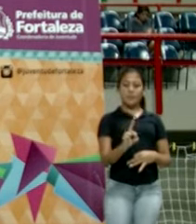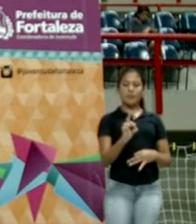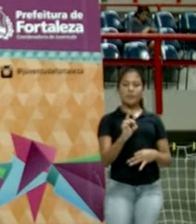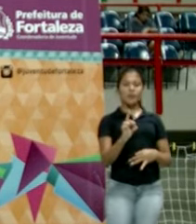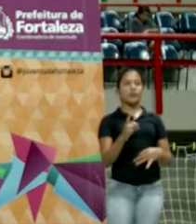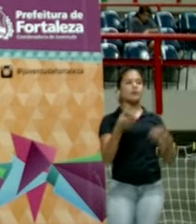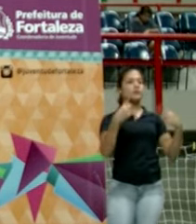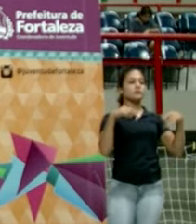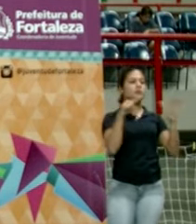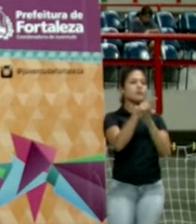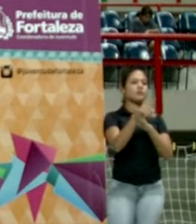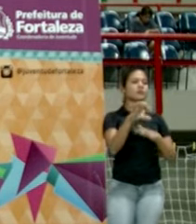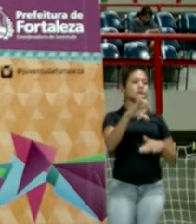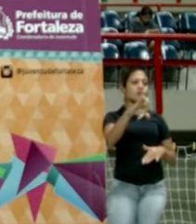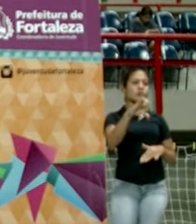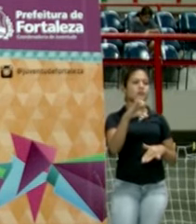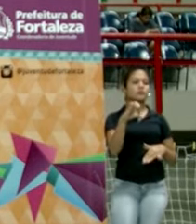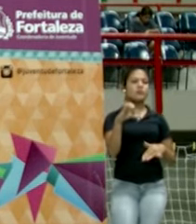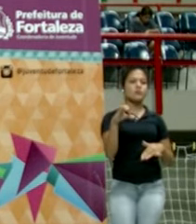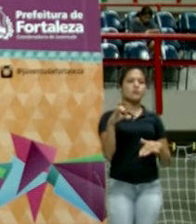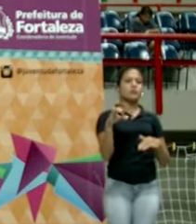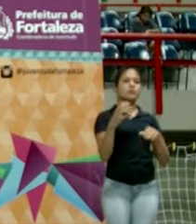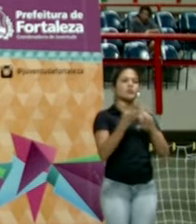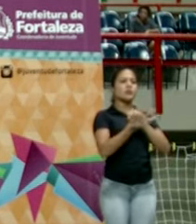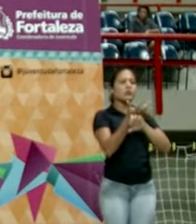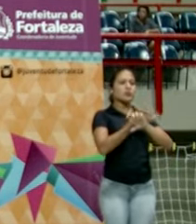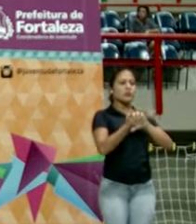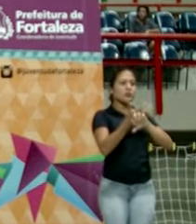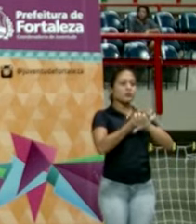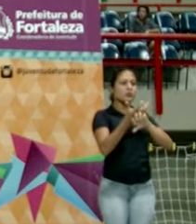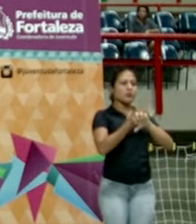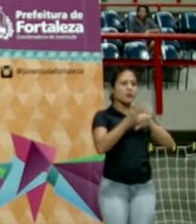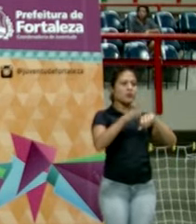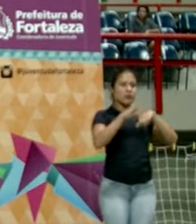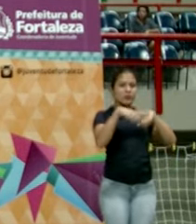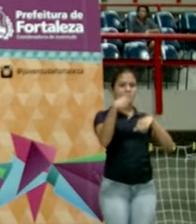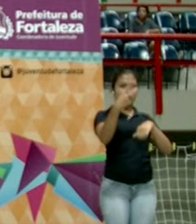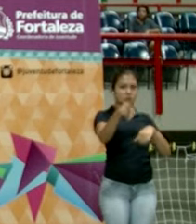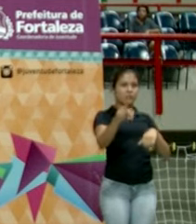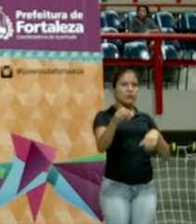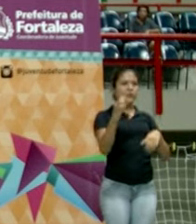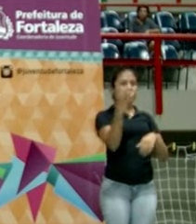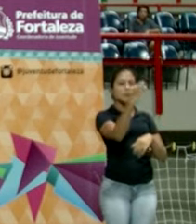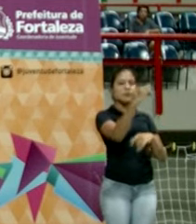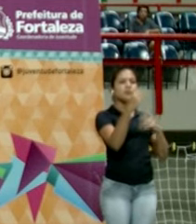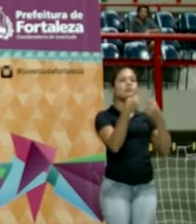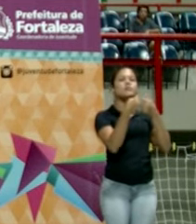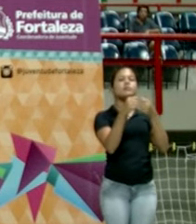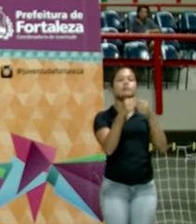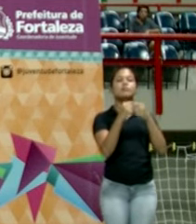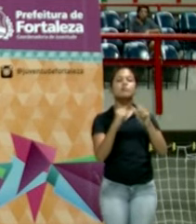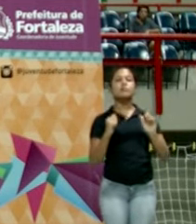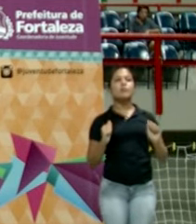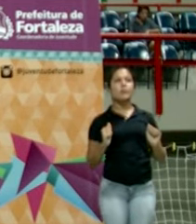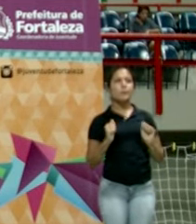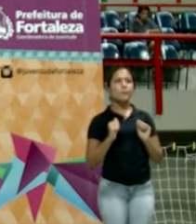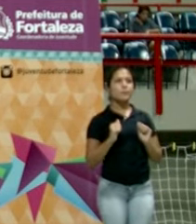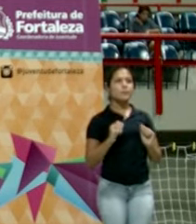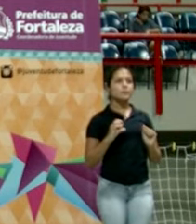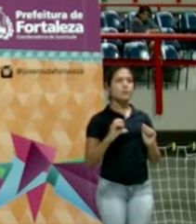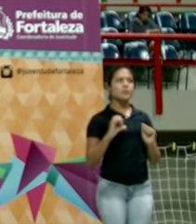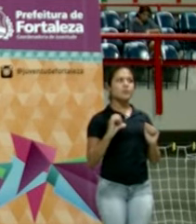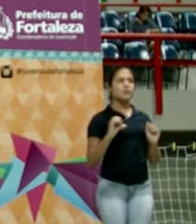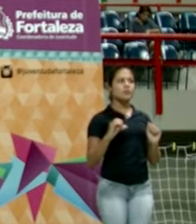Nona questão. Aí o gabarito aí, para quem estiver precisando aí, que o ônibus vai sair, né? Das outras duas. A